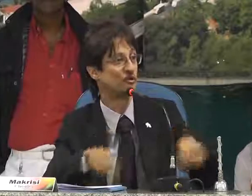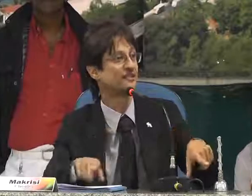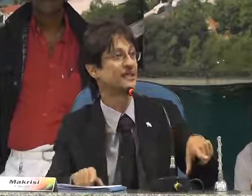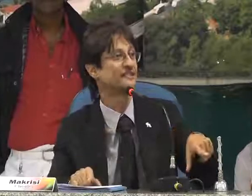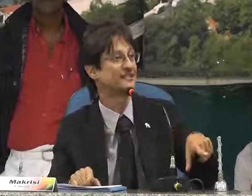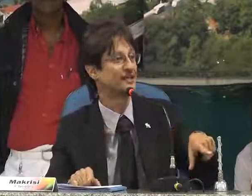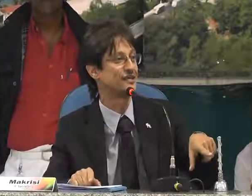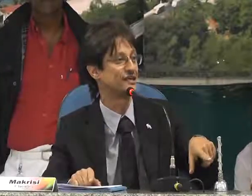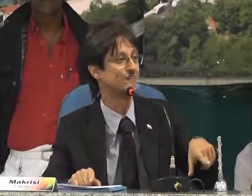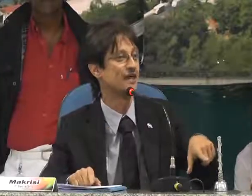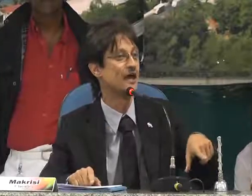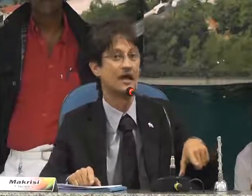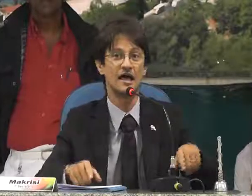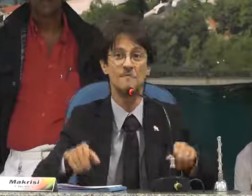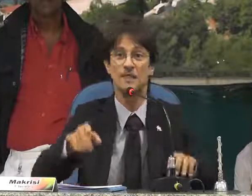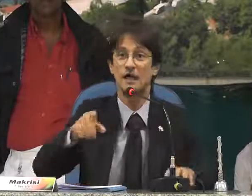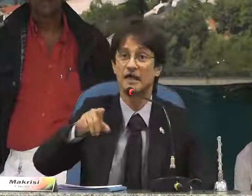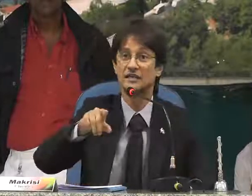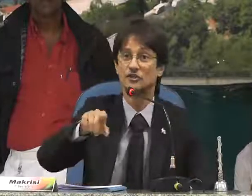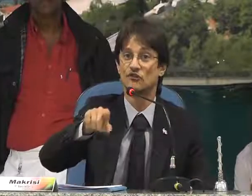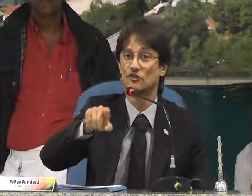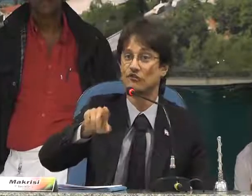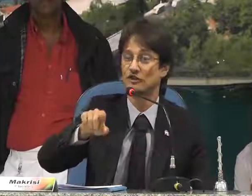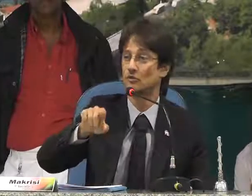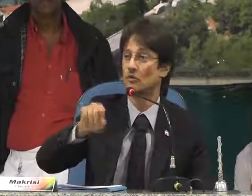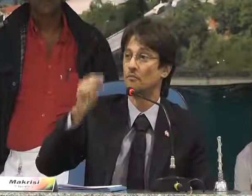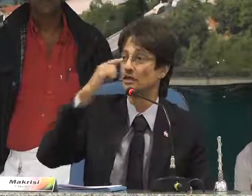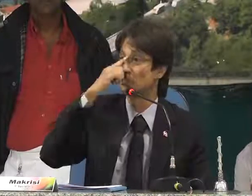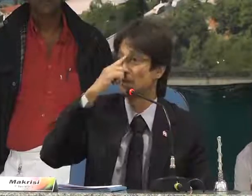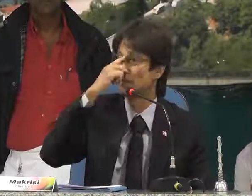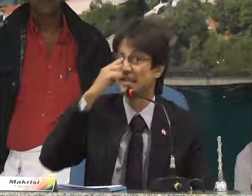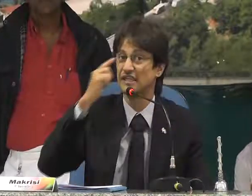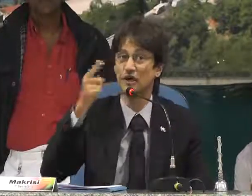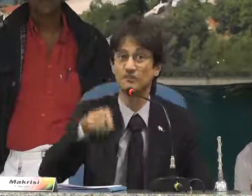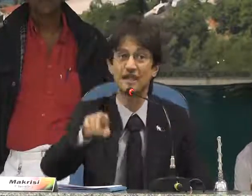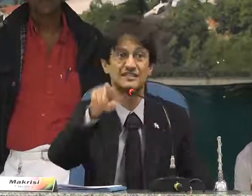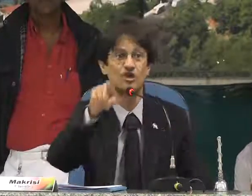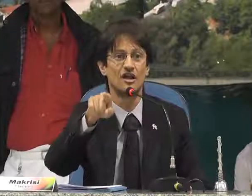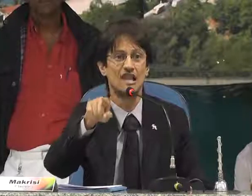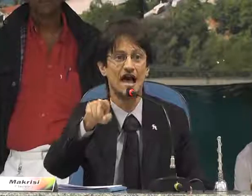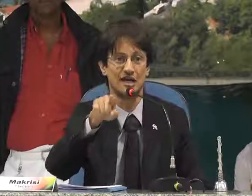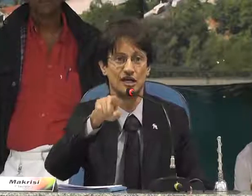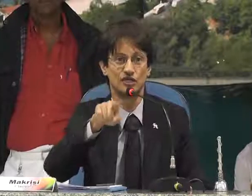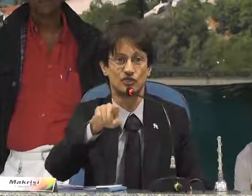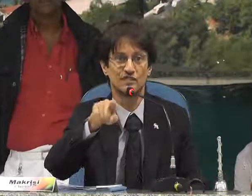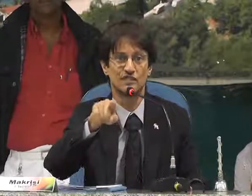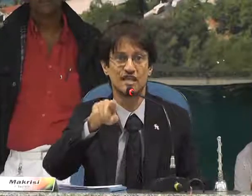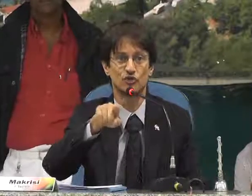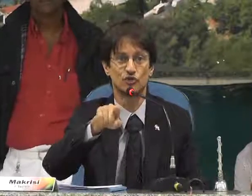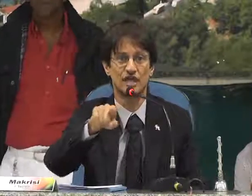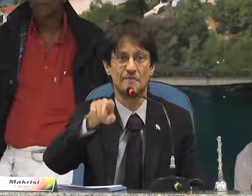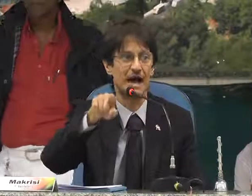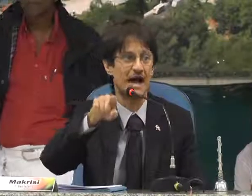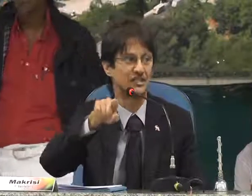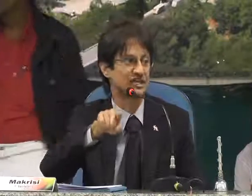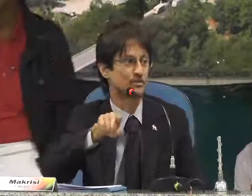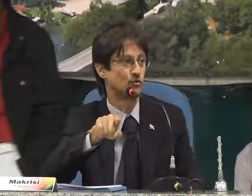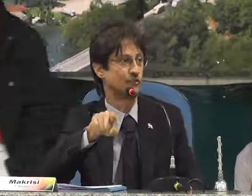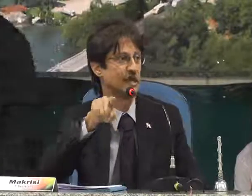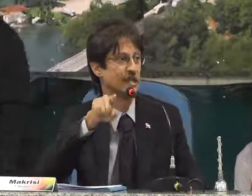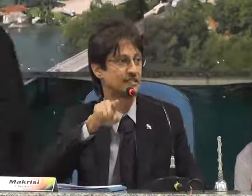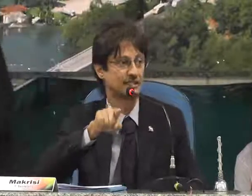vou cansar de dizer aqui, esse novo governo golpista, que não tem esse olhar social dos debates,